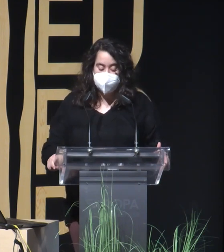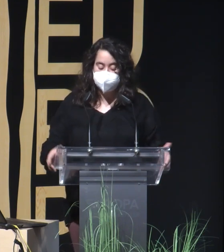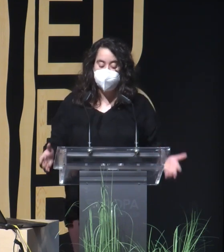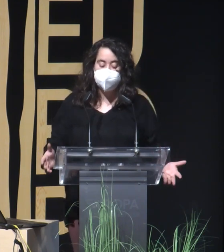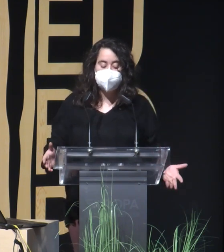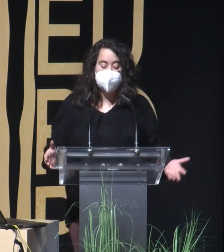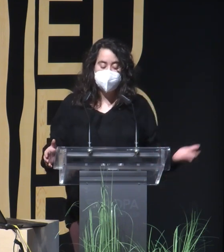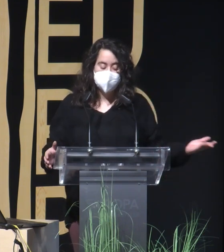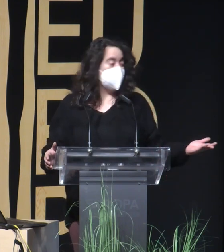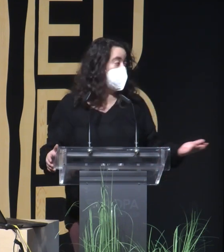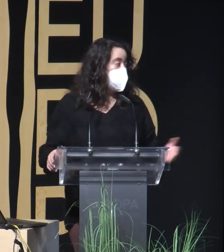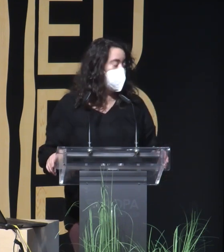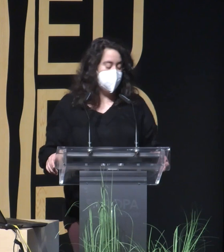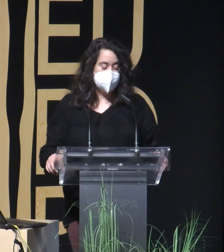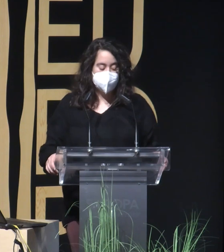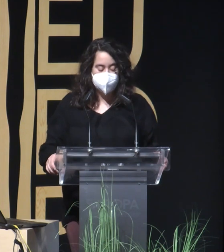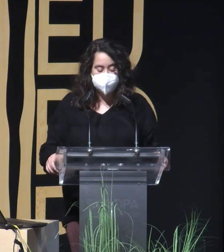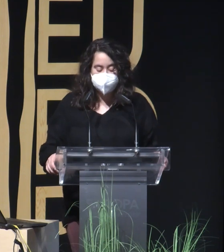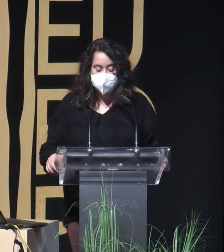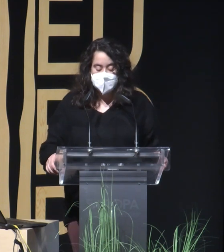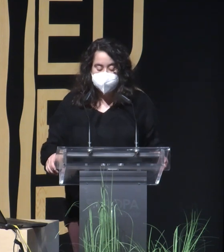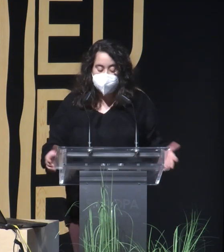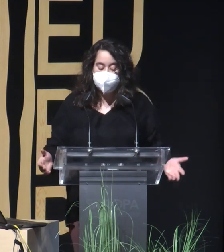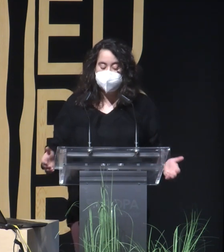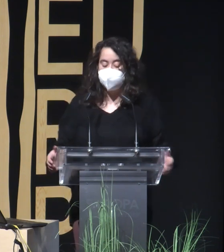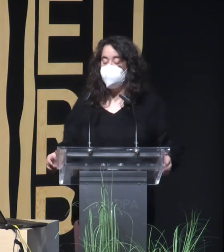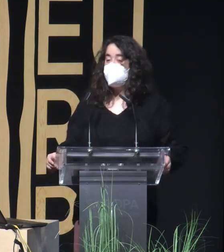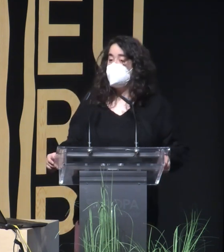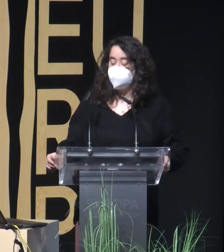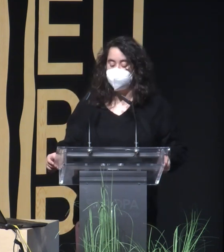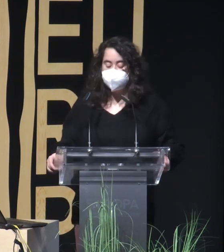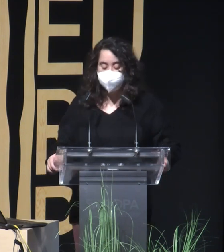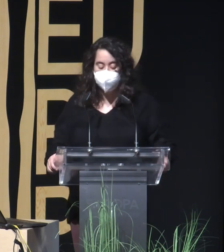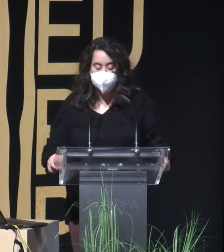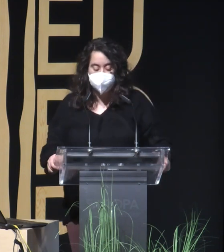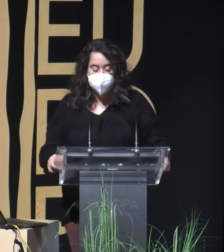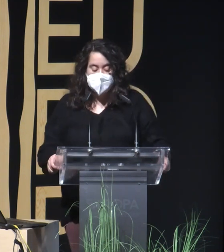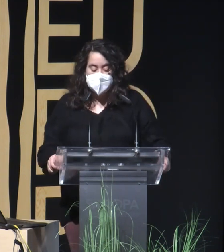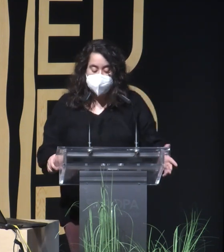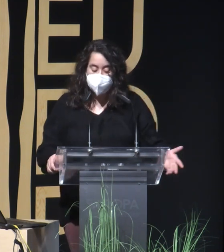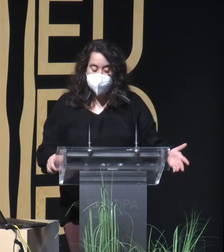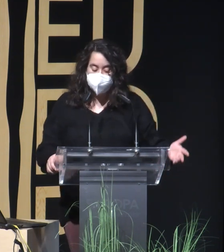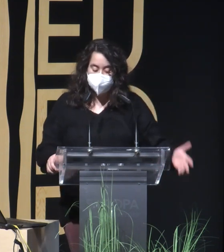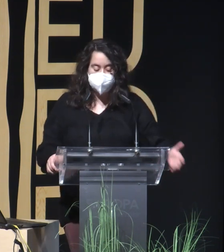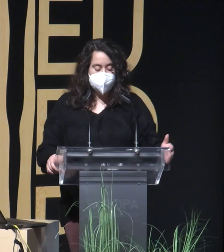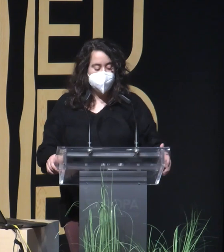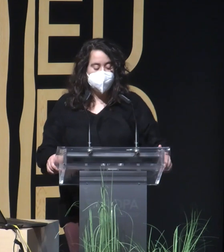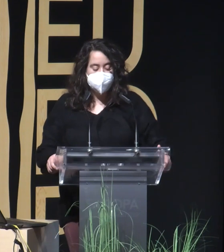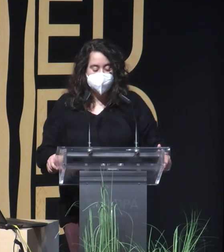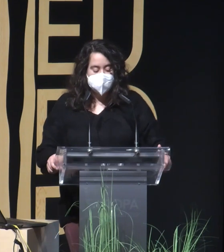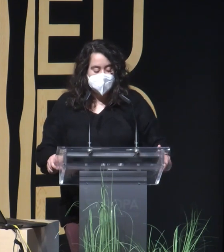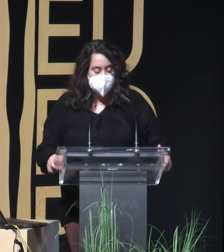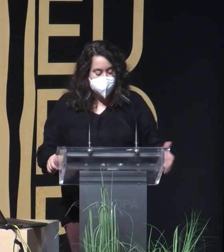La salud mental, también lo han comentado antes, está muy presente hoy en día en el debate público. Íñigo nos va a